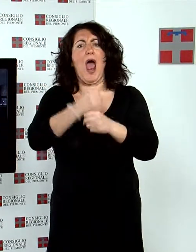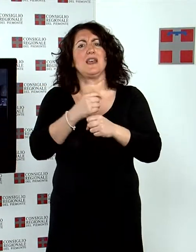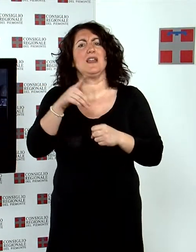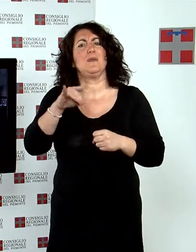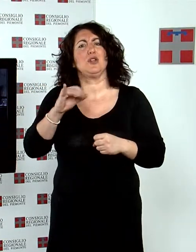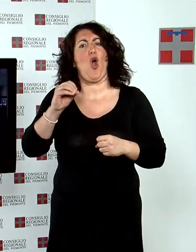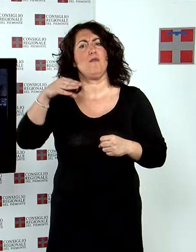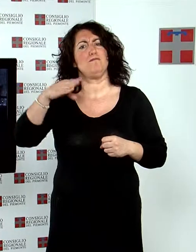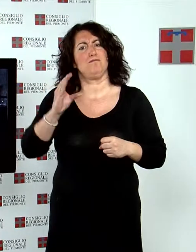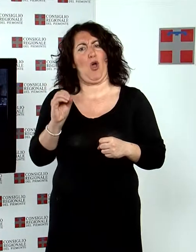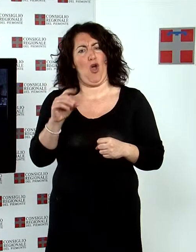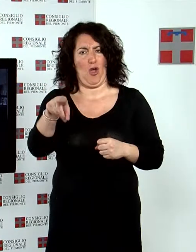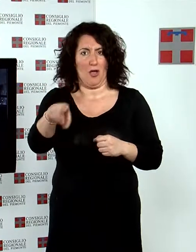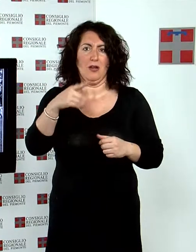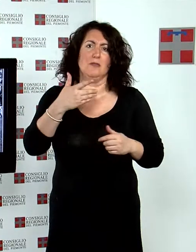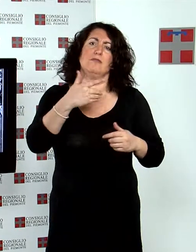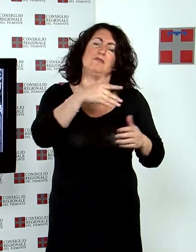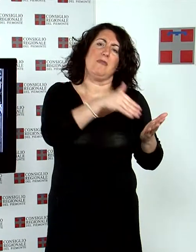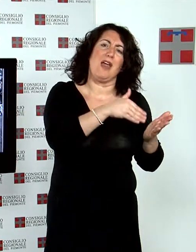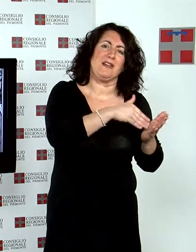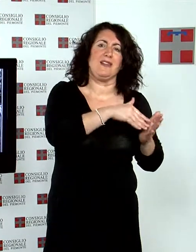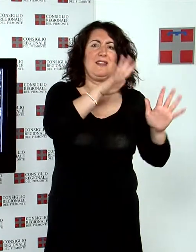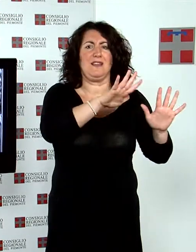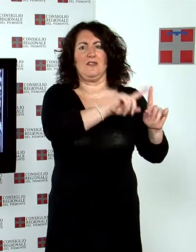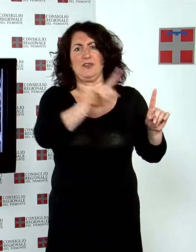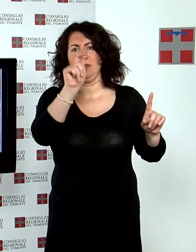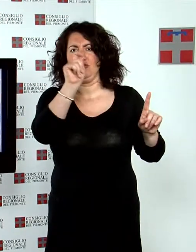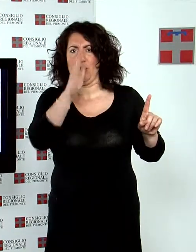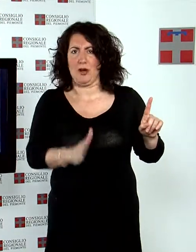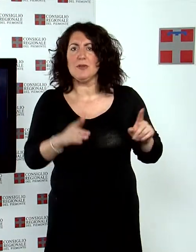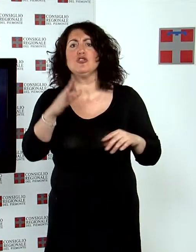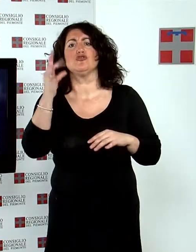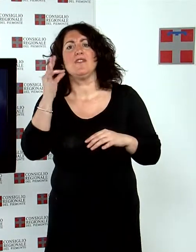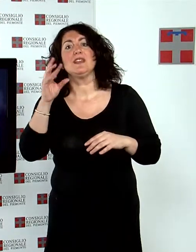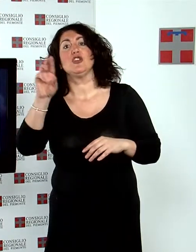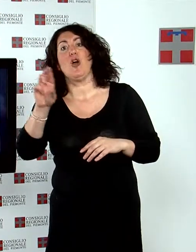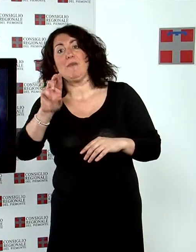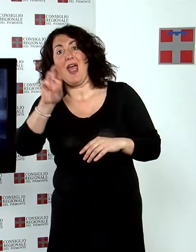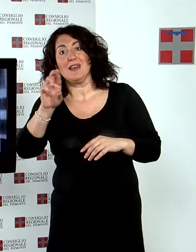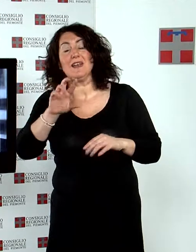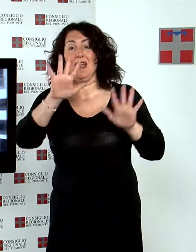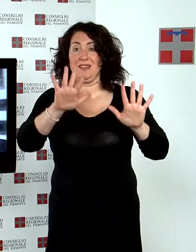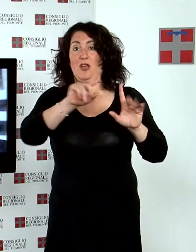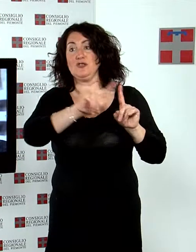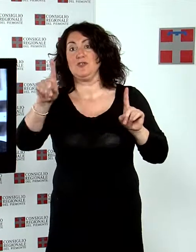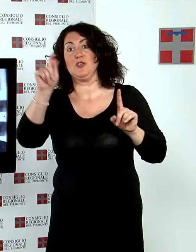martedì e mercoledì dalle 10 alle 12.30, dalle 15 alle 17, giovedì e domenica dalle 10 alle 12.30, dalle 15 alle